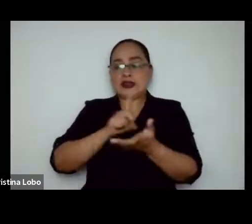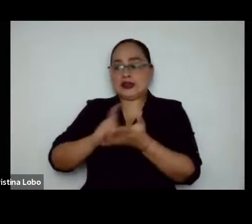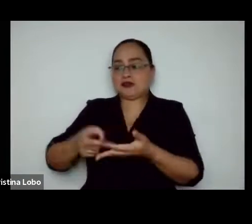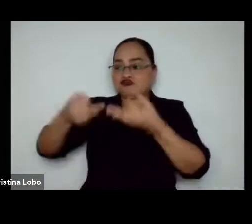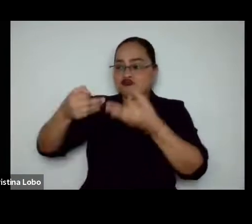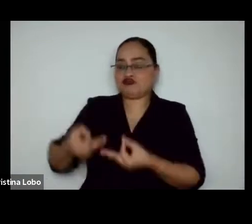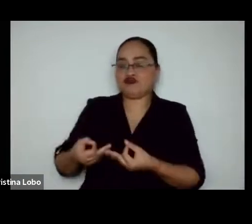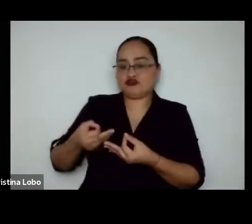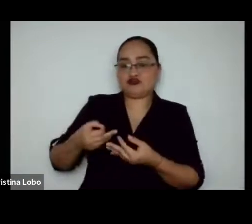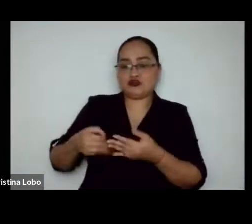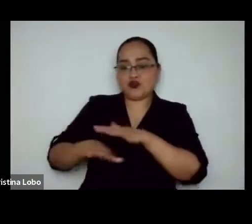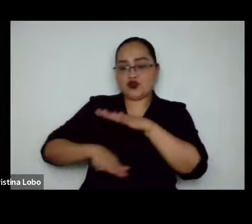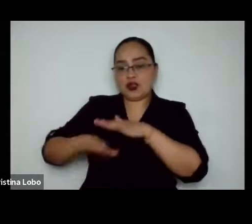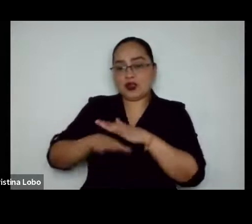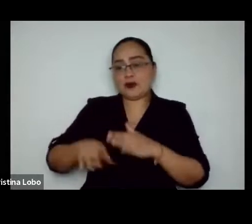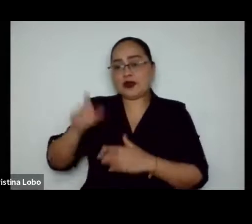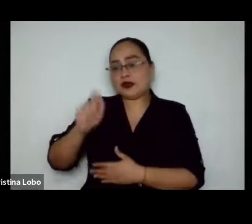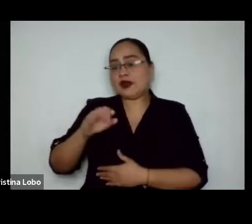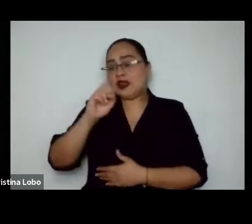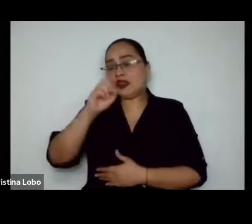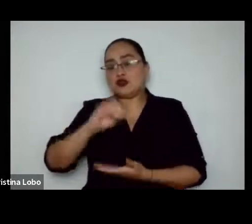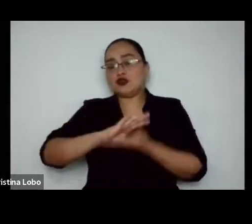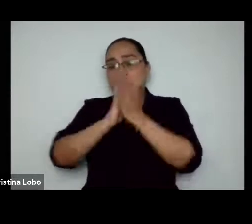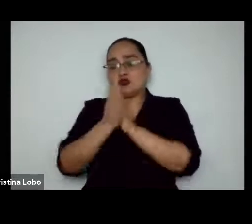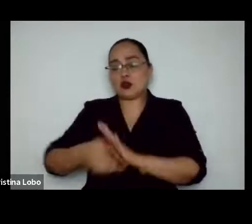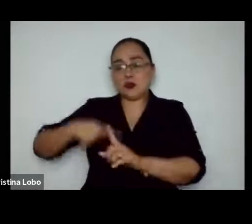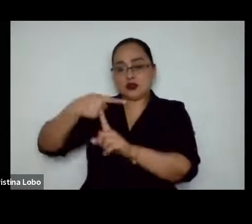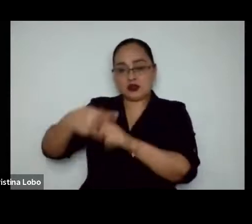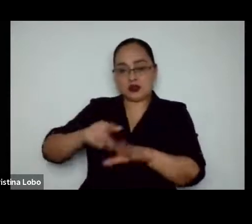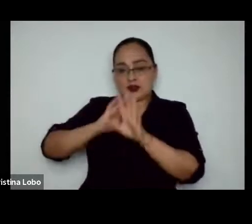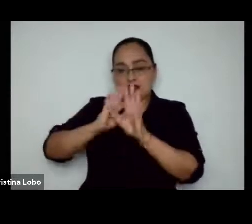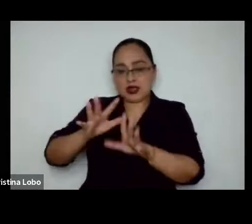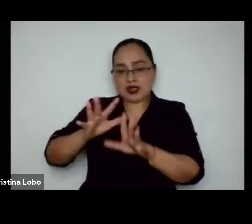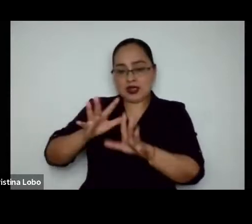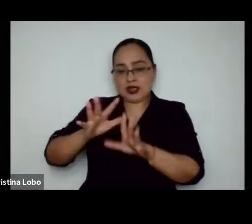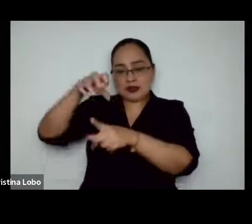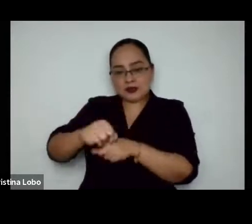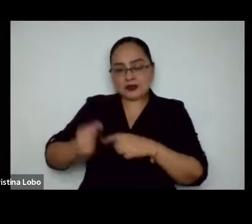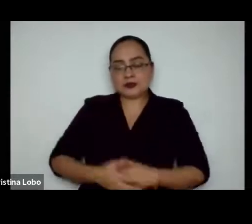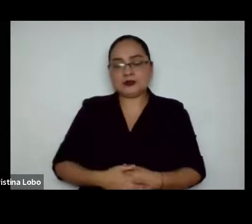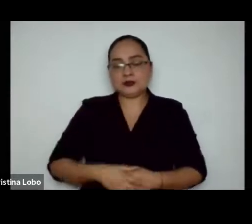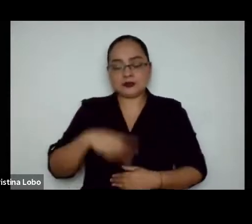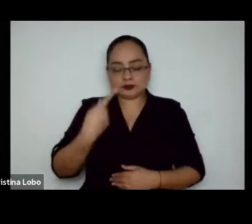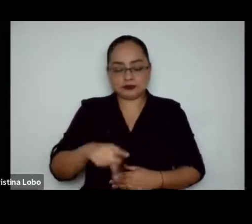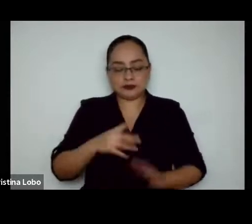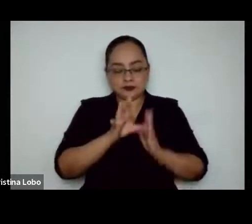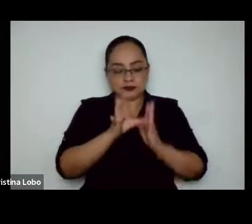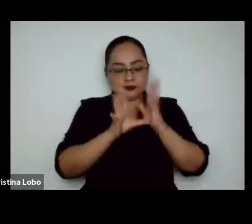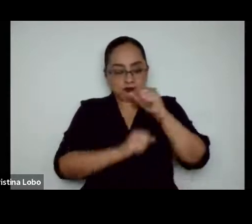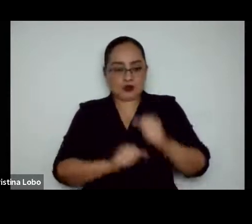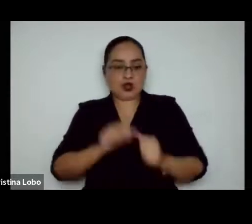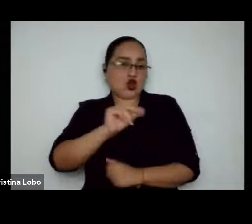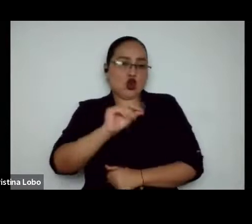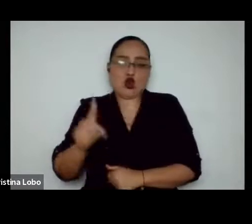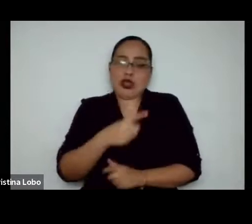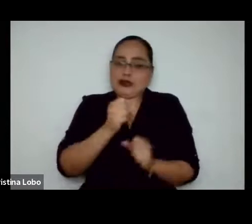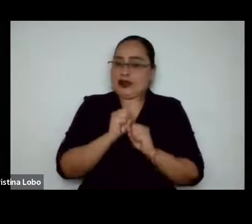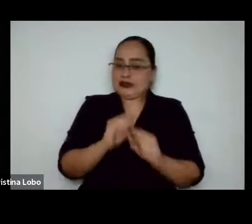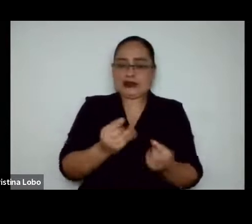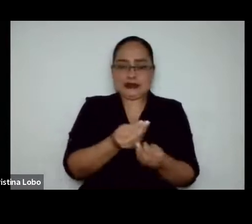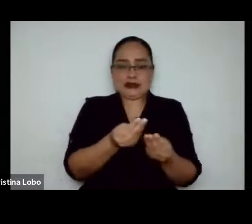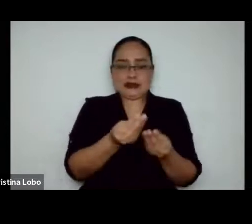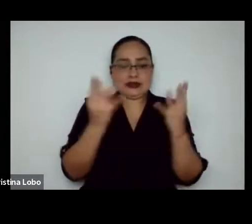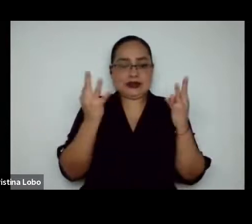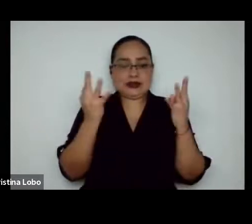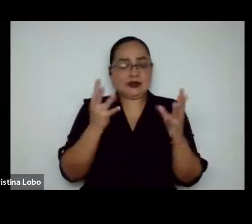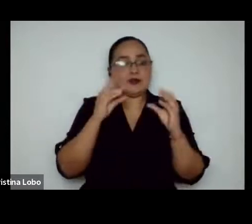son esos reclamos éticos ya positivizados. Como decía, pues nuestra Constitución no sigue esta lógica, ¿no? Porque para el capítulo